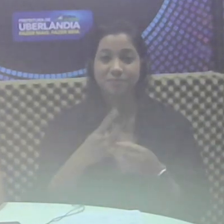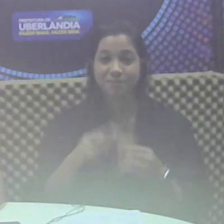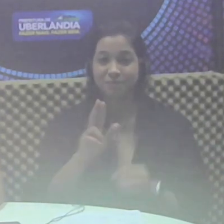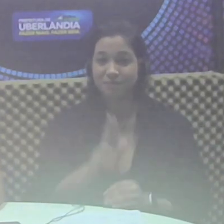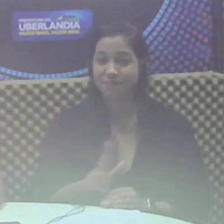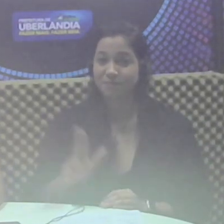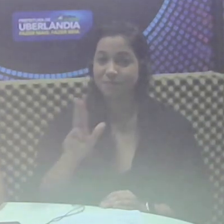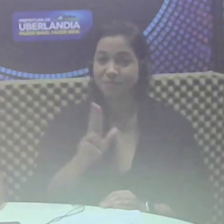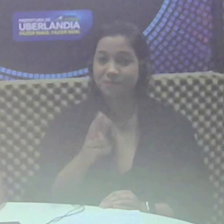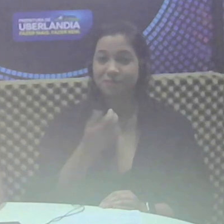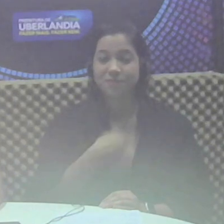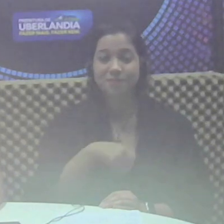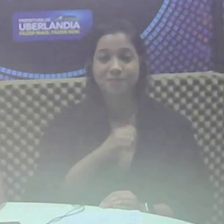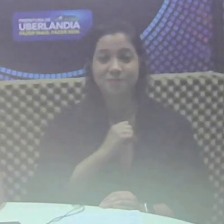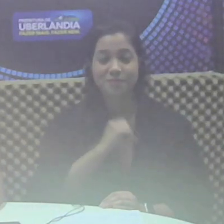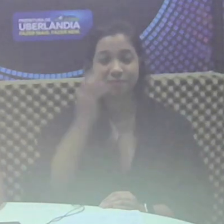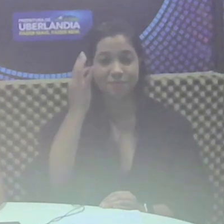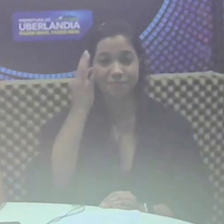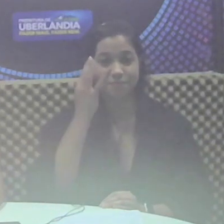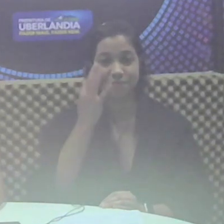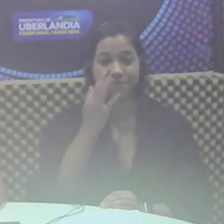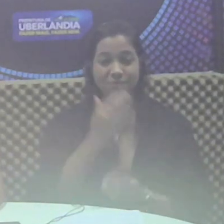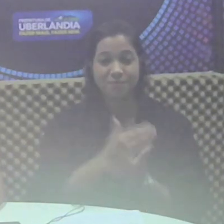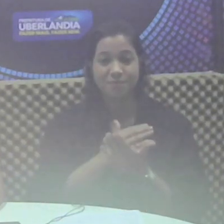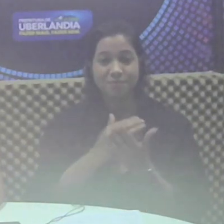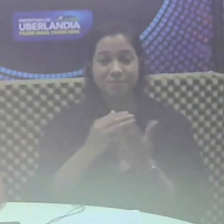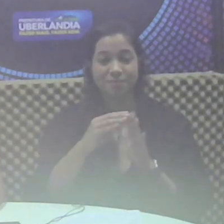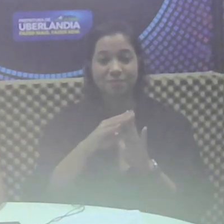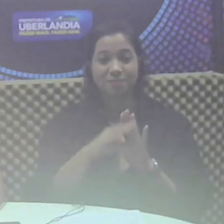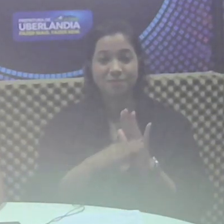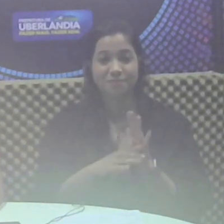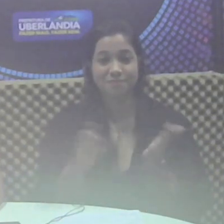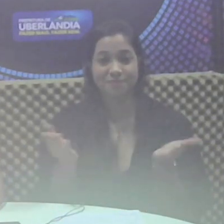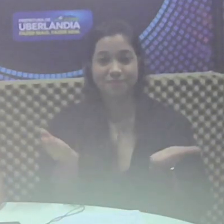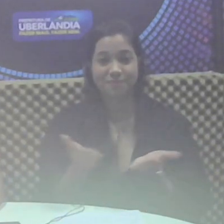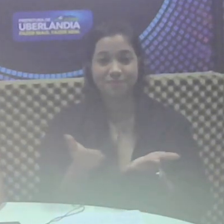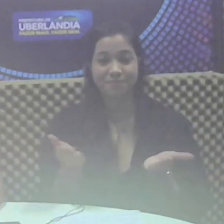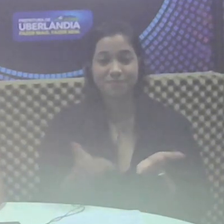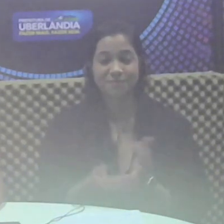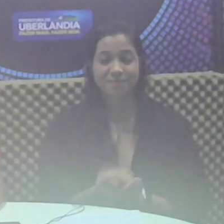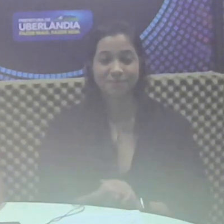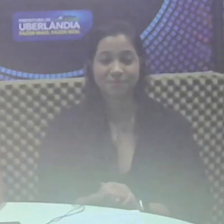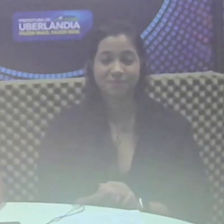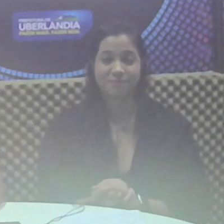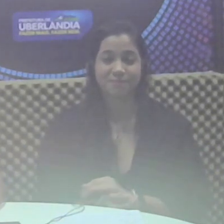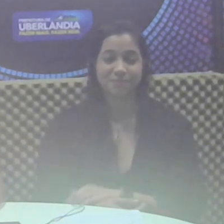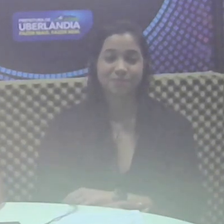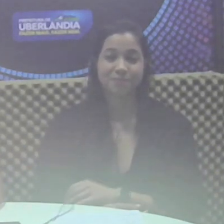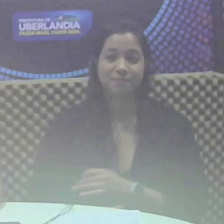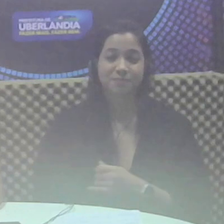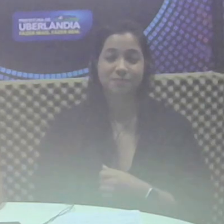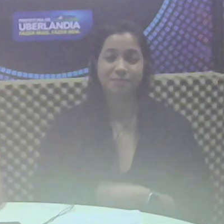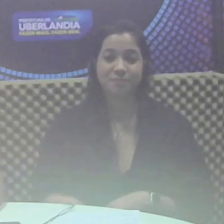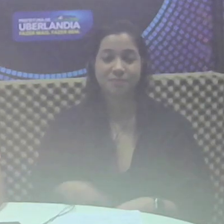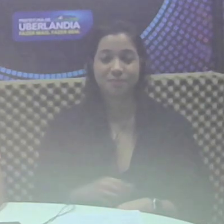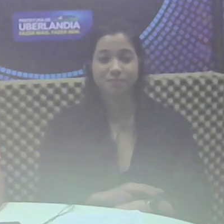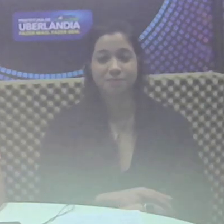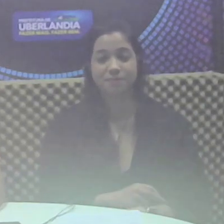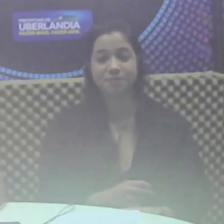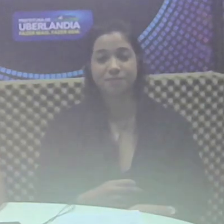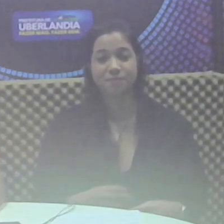fato acontece em Uberlândia. Eu sou o Fernando Cássio e começamos com os destaques da edição de hoje.